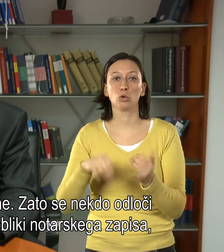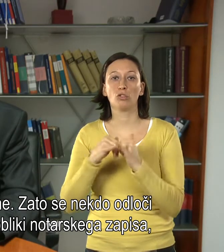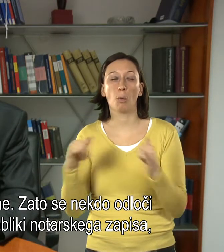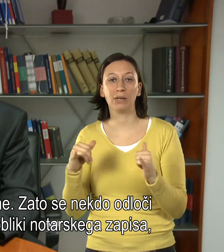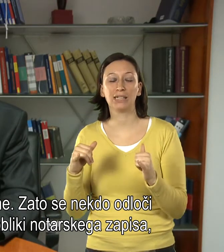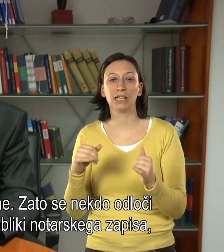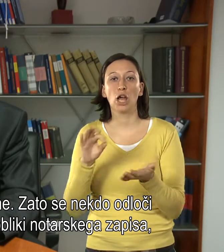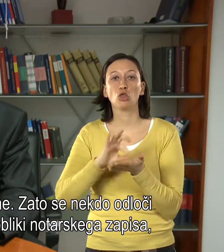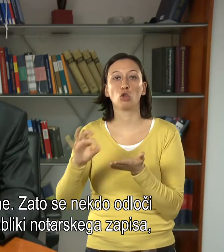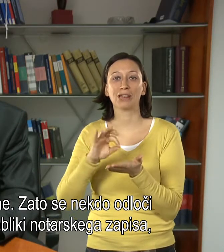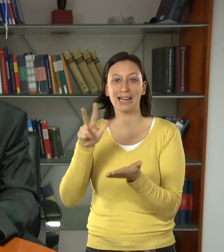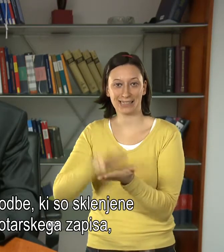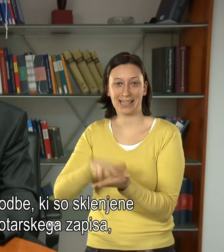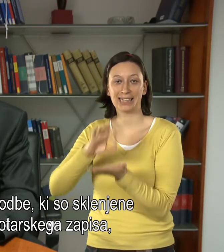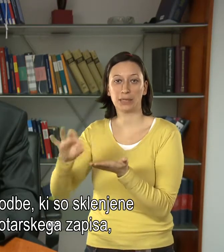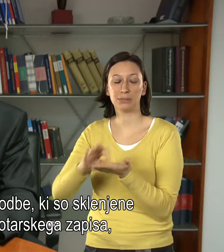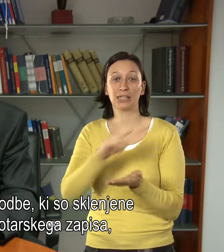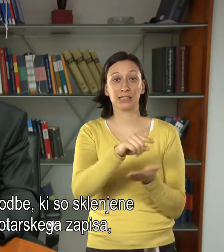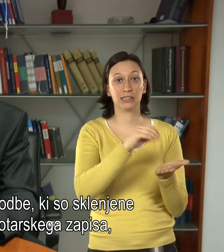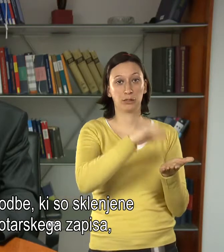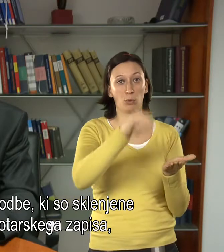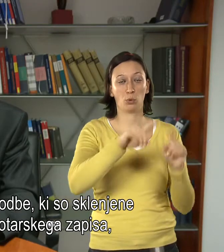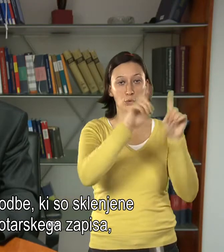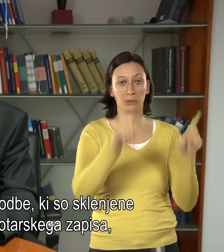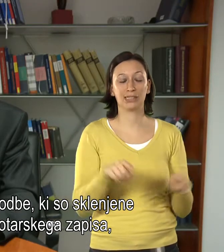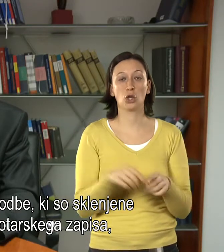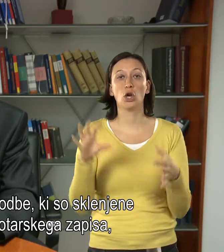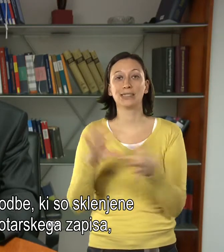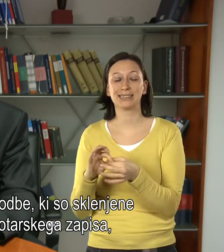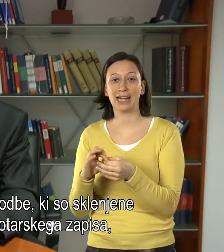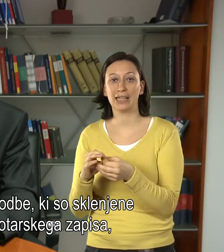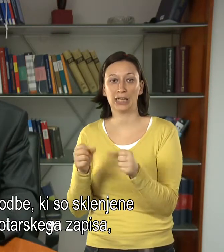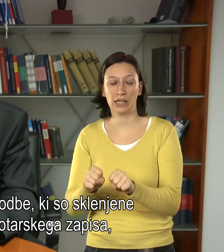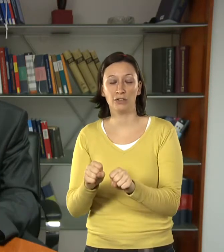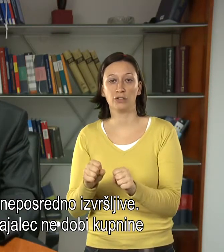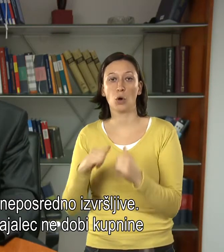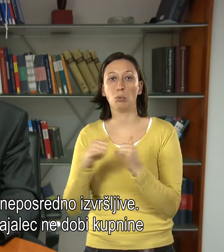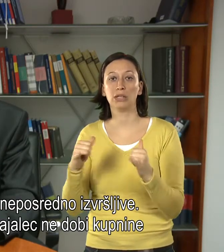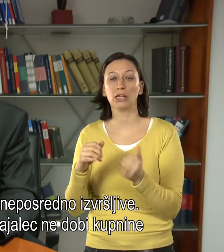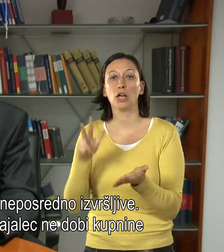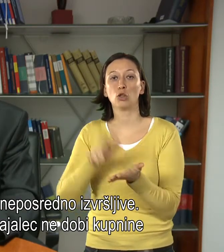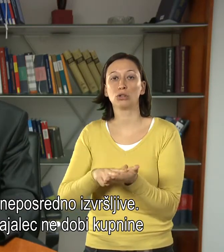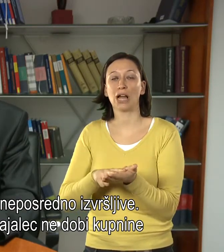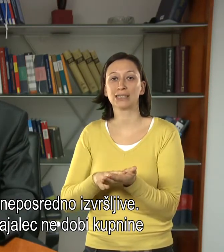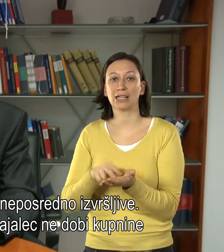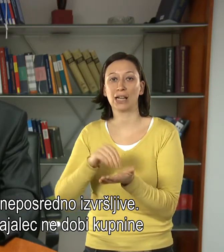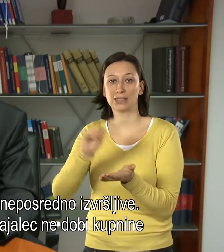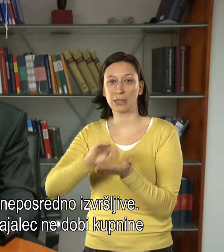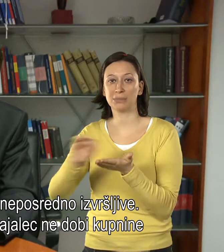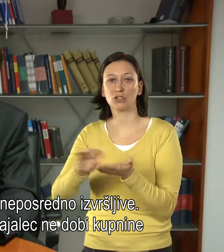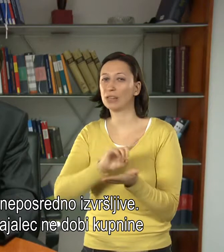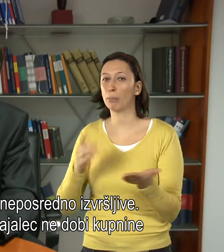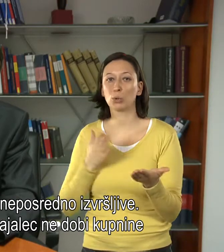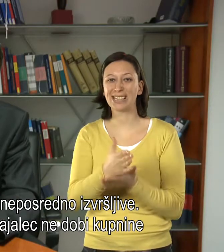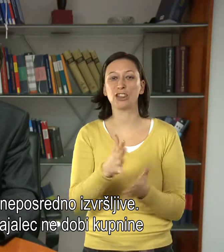pogodbo v obliki notarskega zapisa, ker tiste pogodbe, ki so sklenjene v obliki notarskega zapisa, so lahko tudi neposredno izvršljive. Torej,